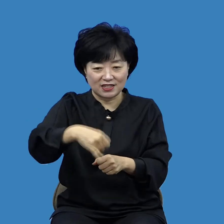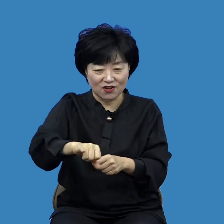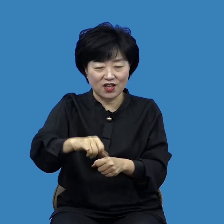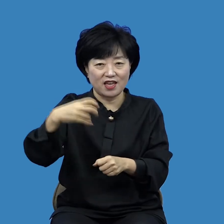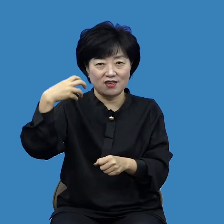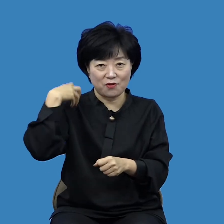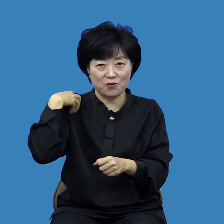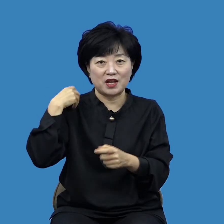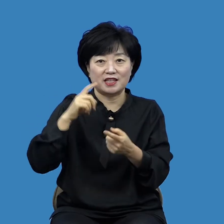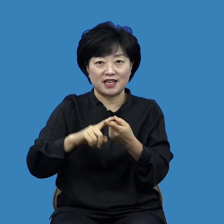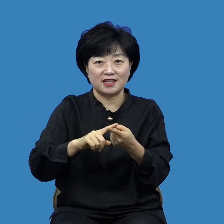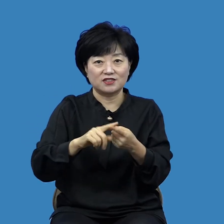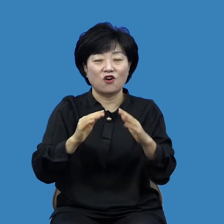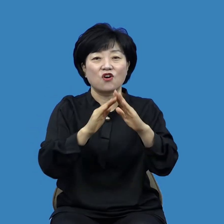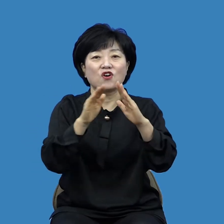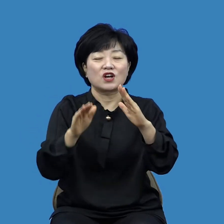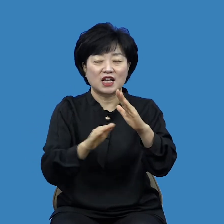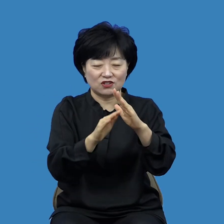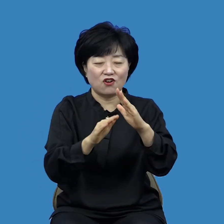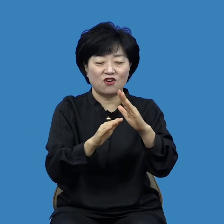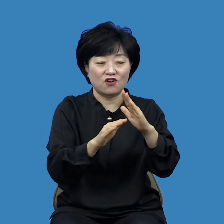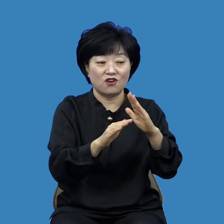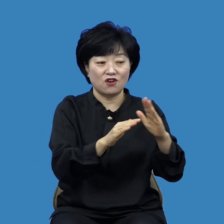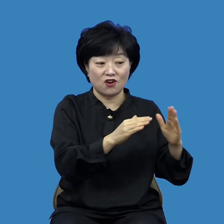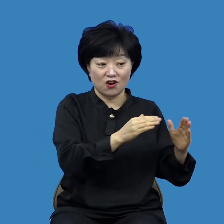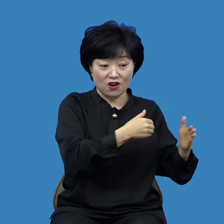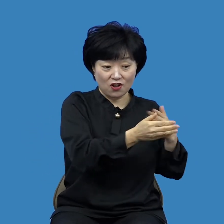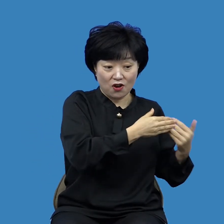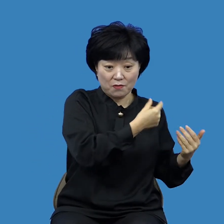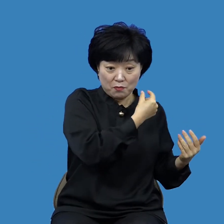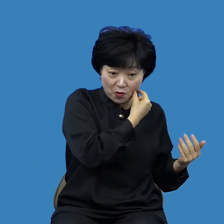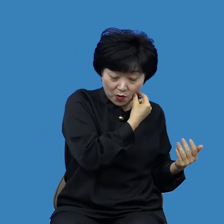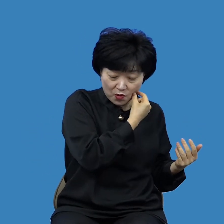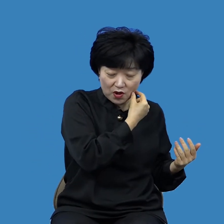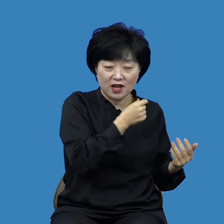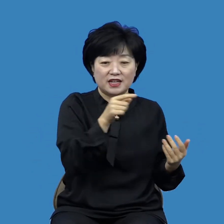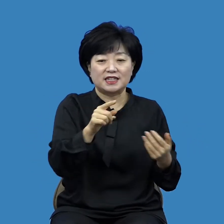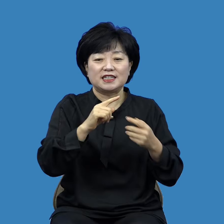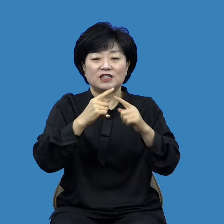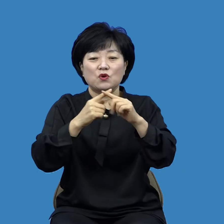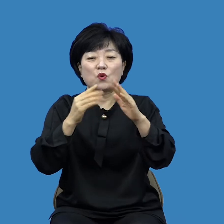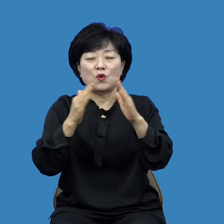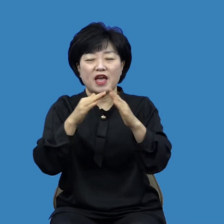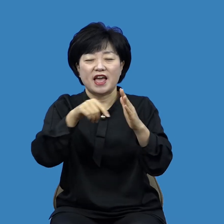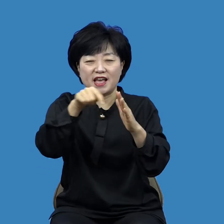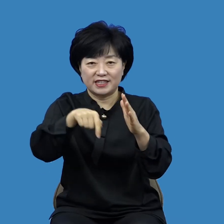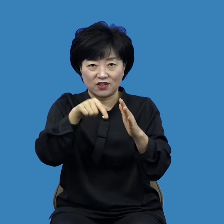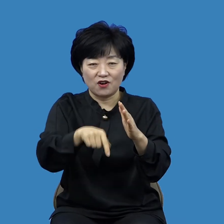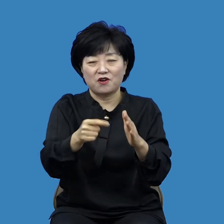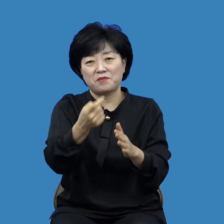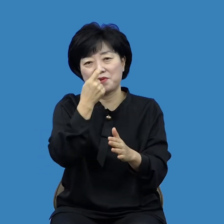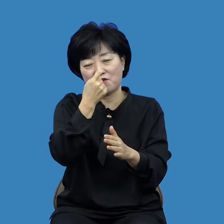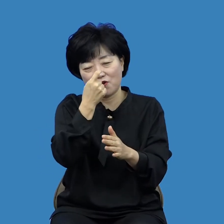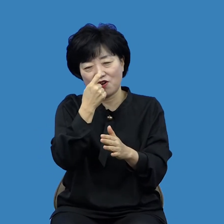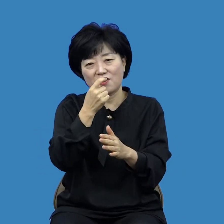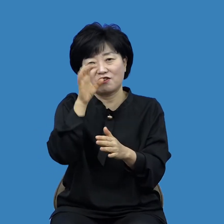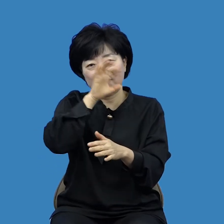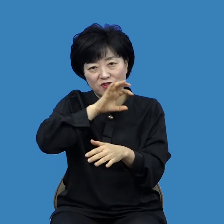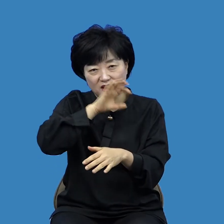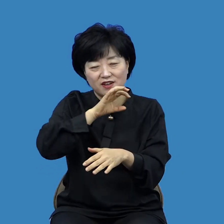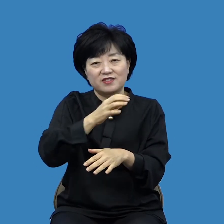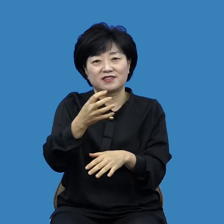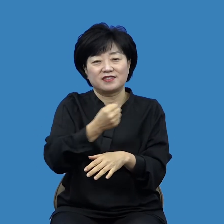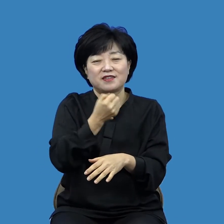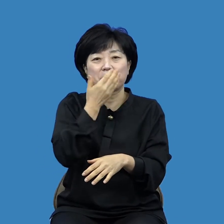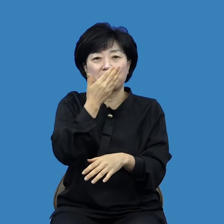경험하고 체험하고 했을 때 가정에서 우리가 미처 누리지 못했던, 우리 의지와 상관없이 놓치게 됐던 그런 복들을 교회를 통해서 하나님께